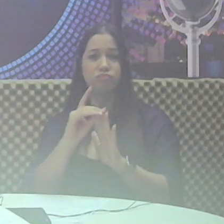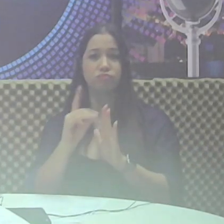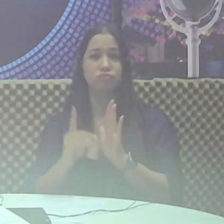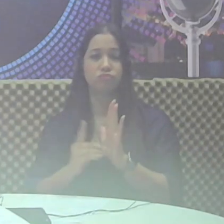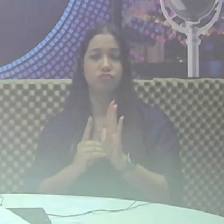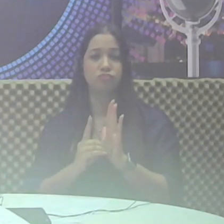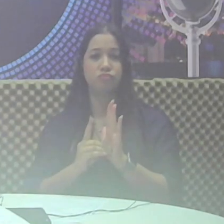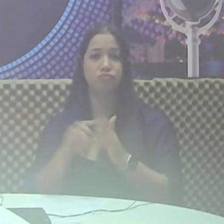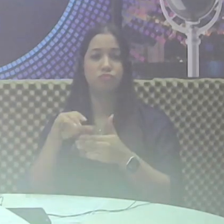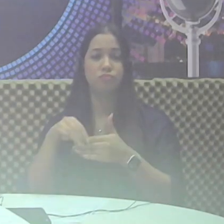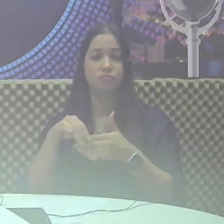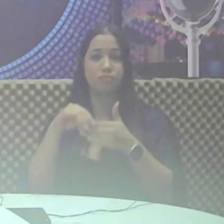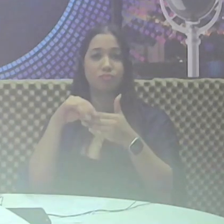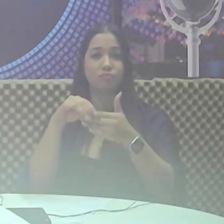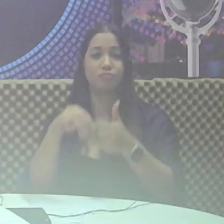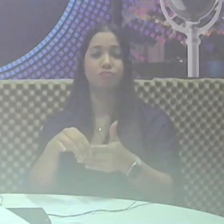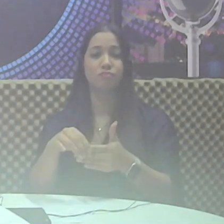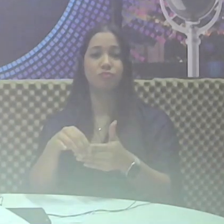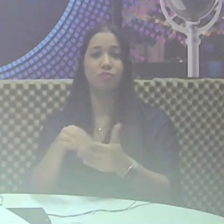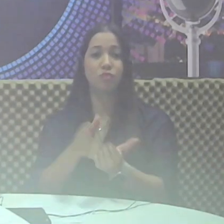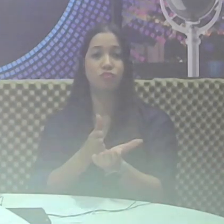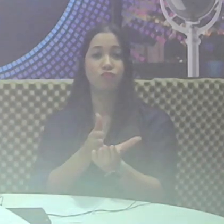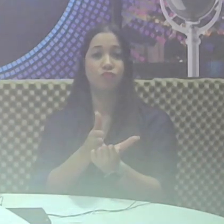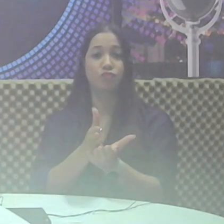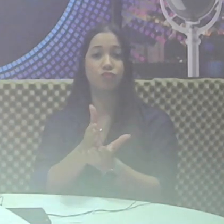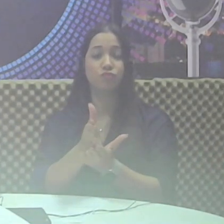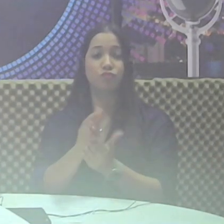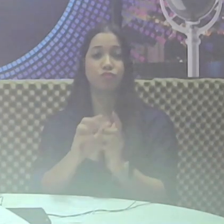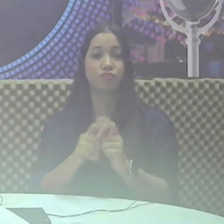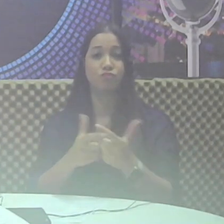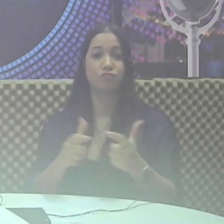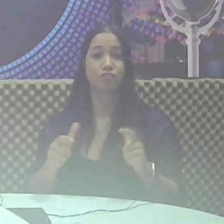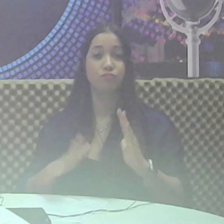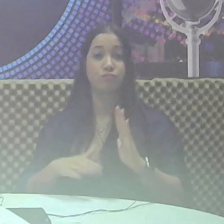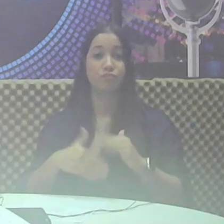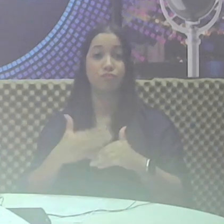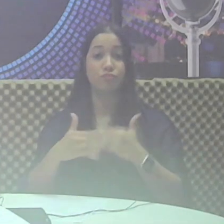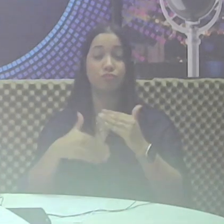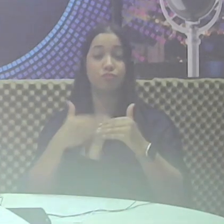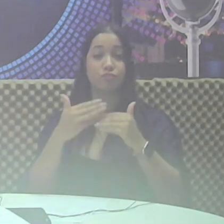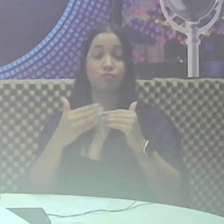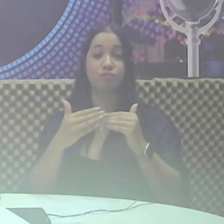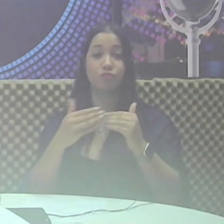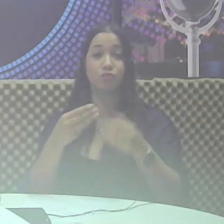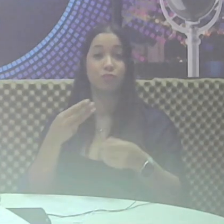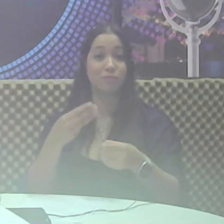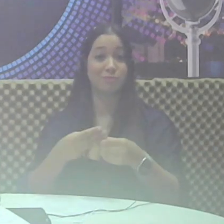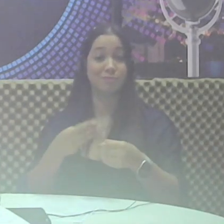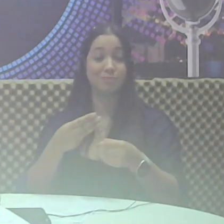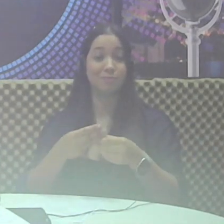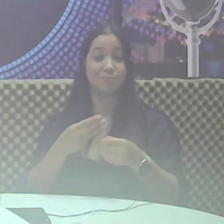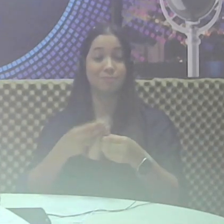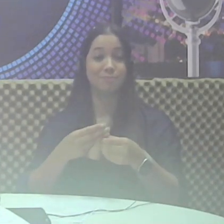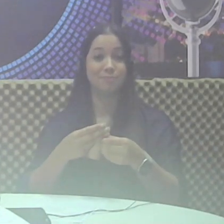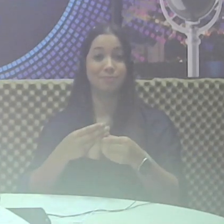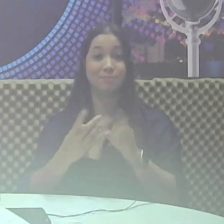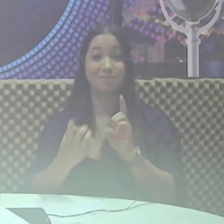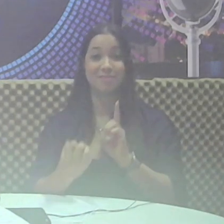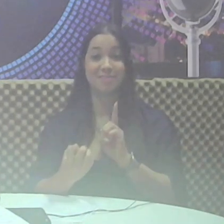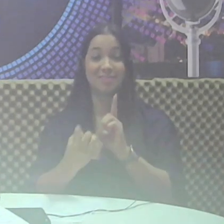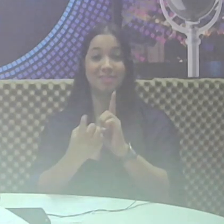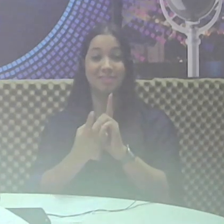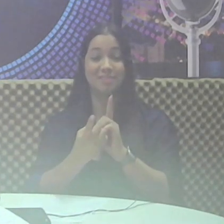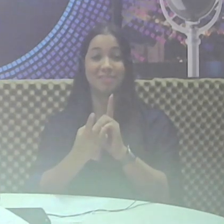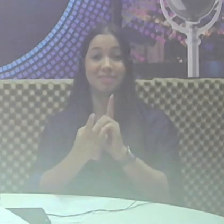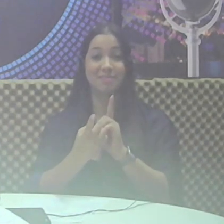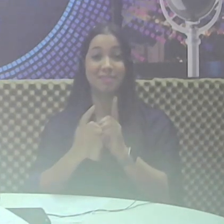planejamento estratégico para orientar o crescimento e o desenvolvimento de um município. O encontro, organizado por